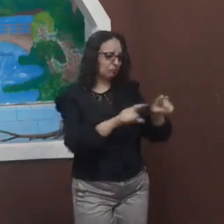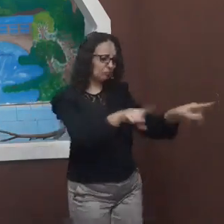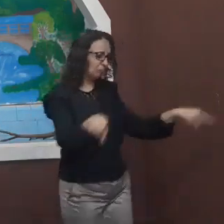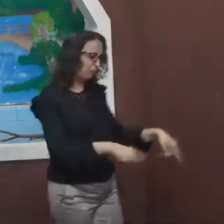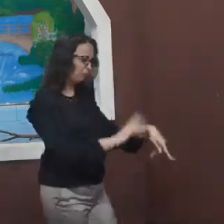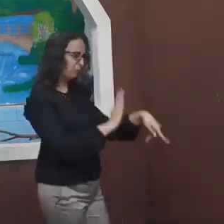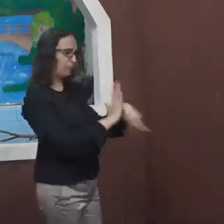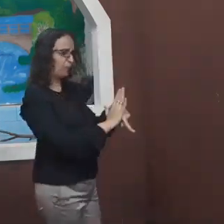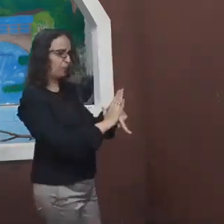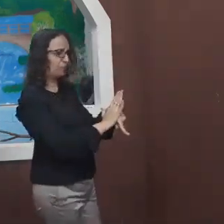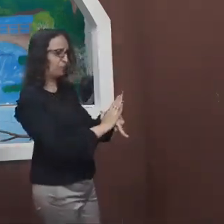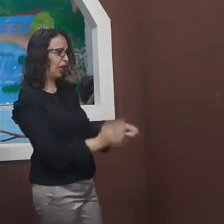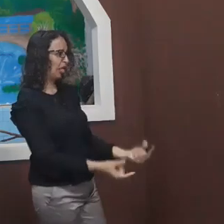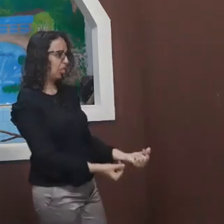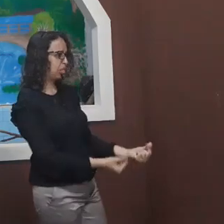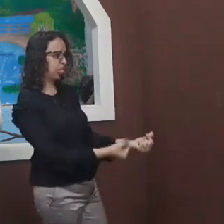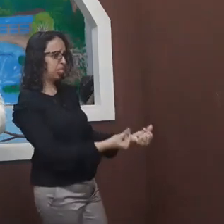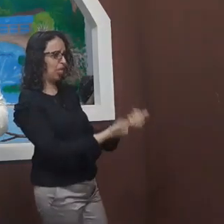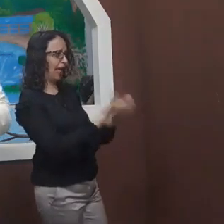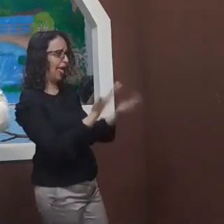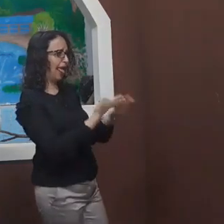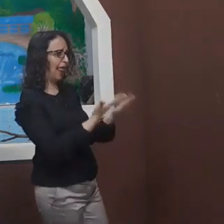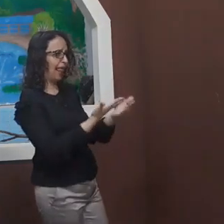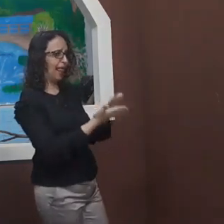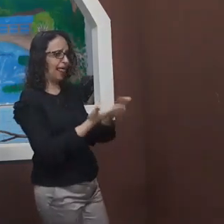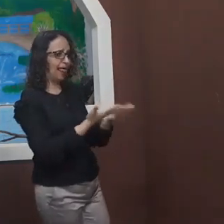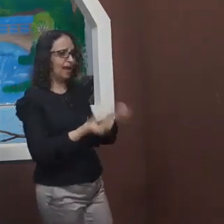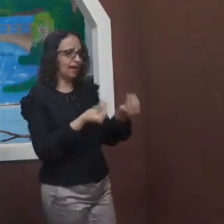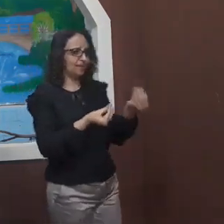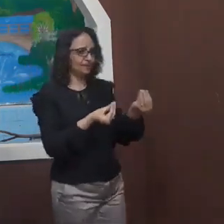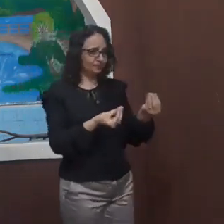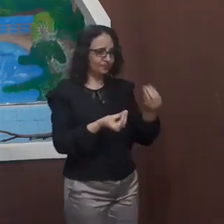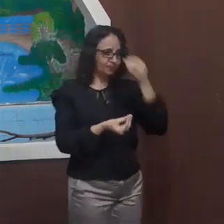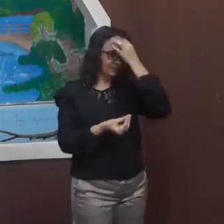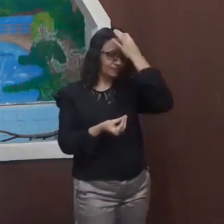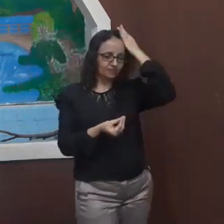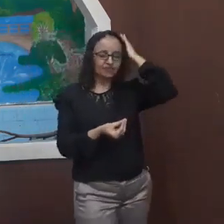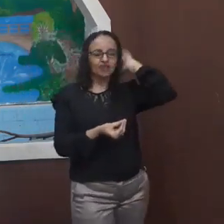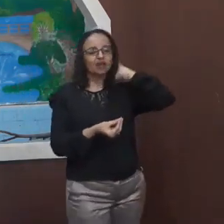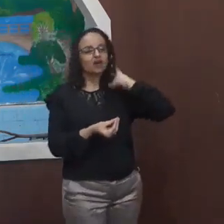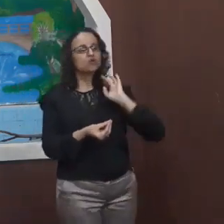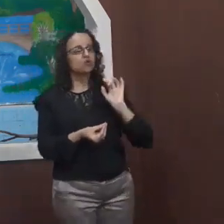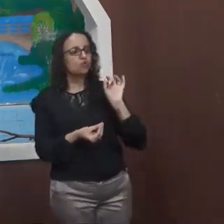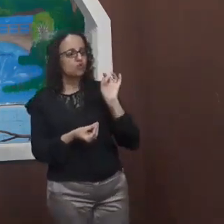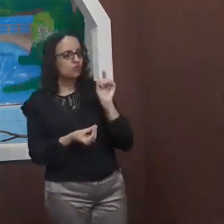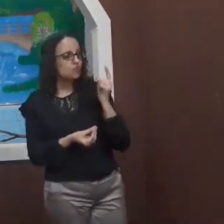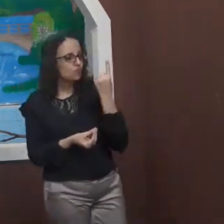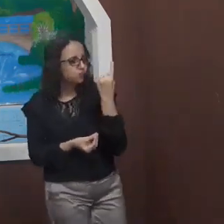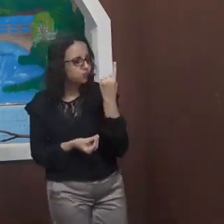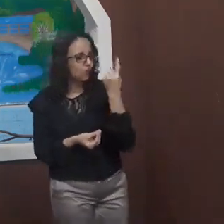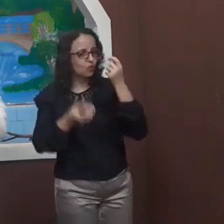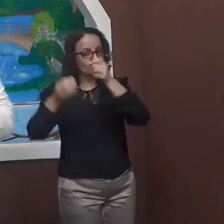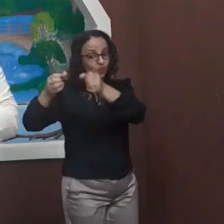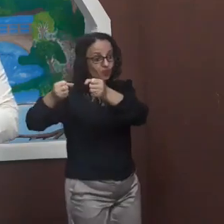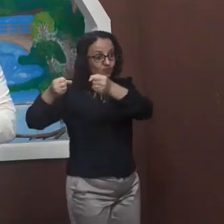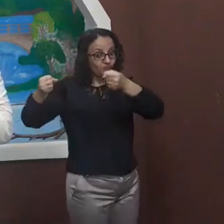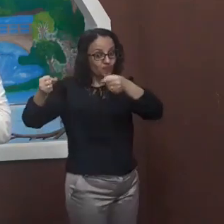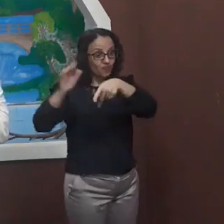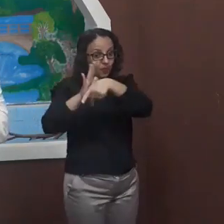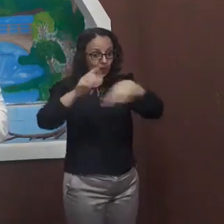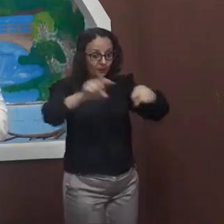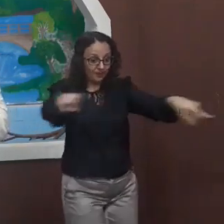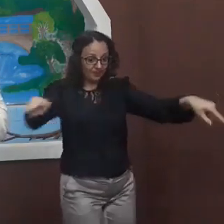Tá? Então nós temos um guarda-roupa. Lá no quarto, não sei da onde, nós temos um